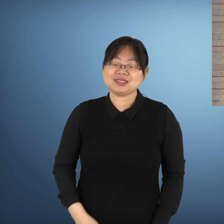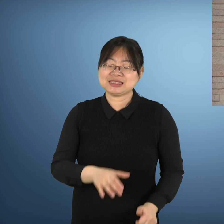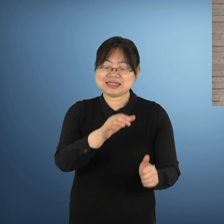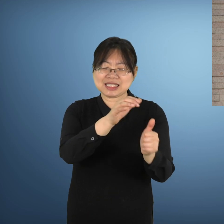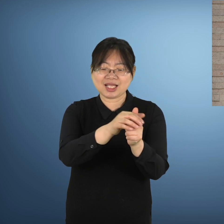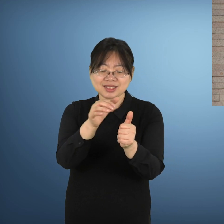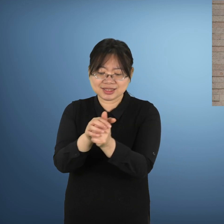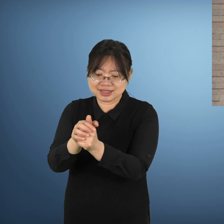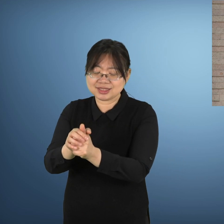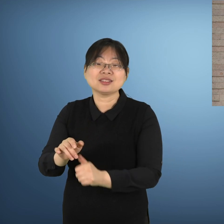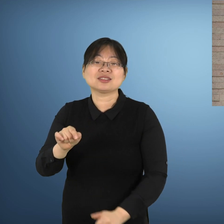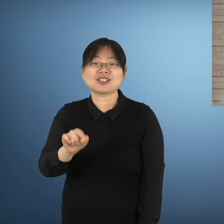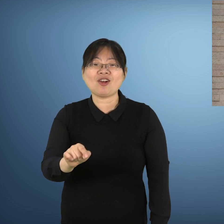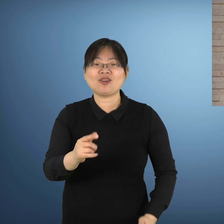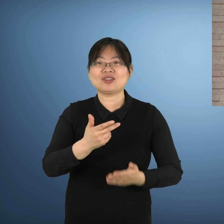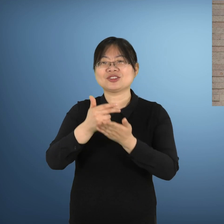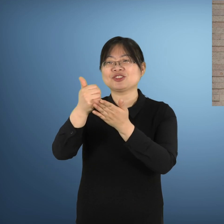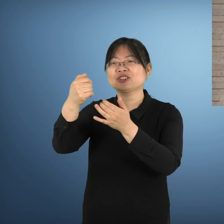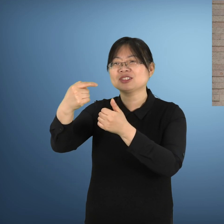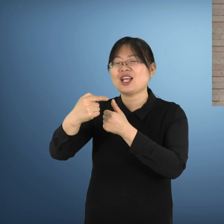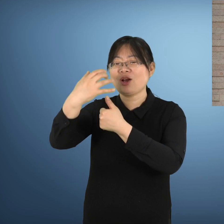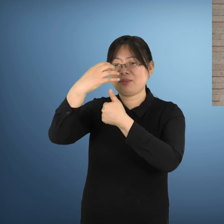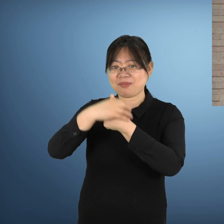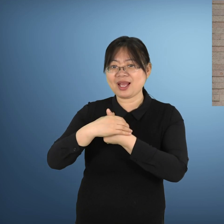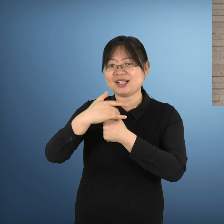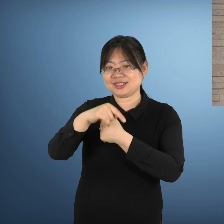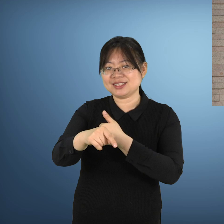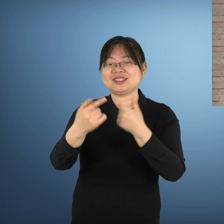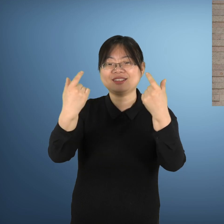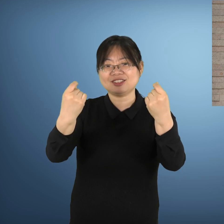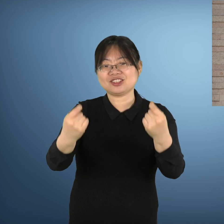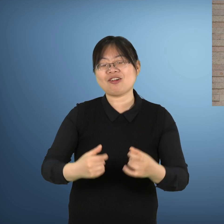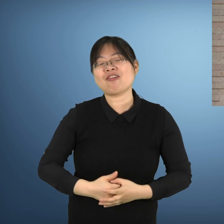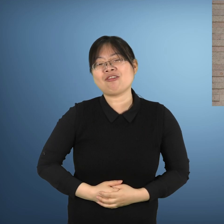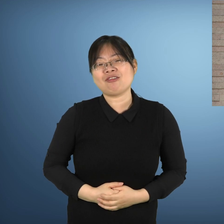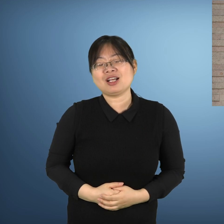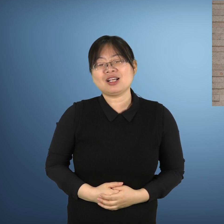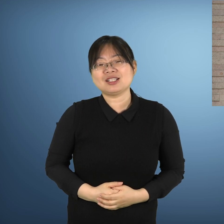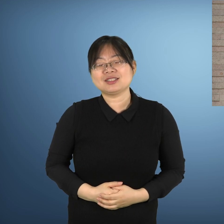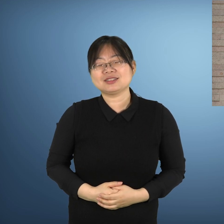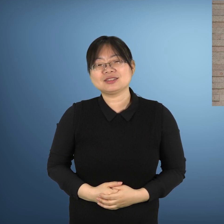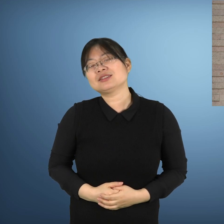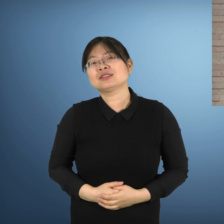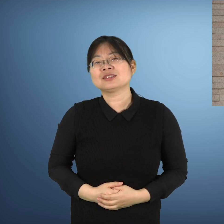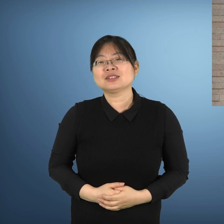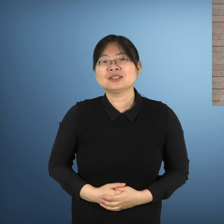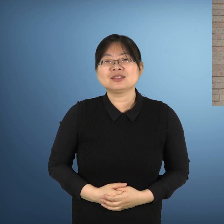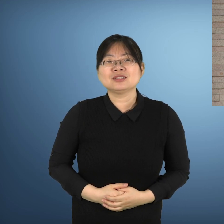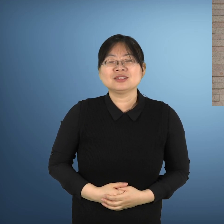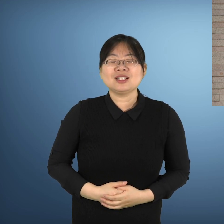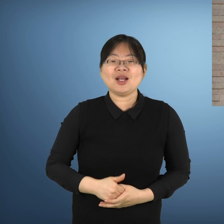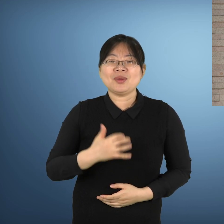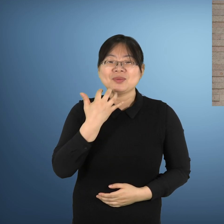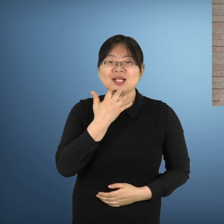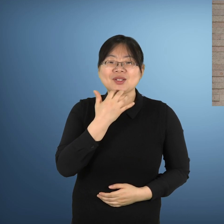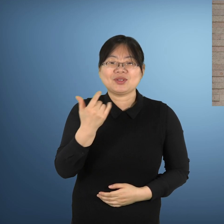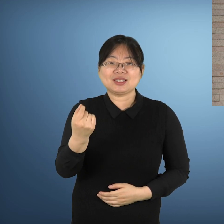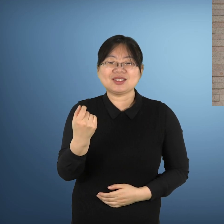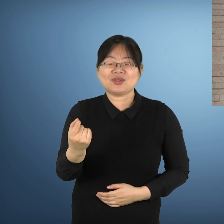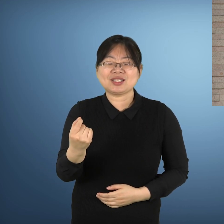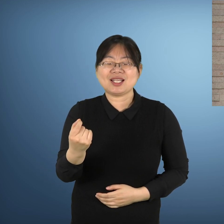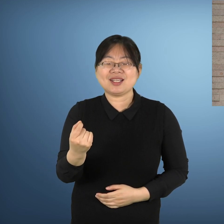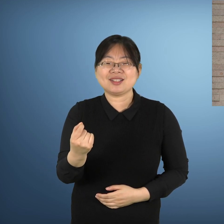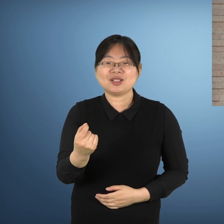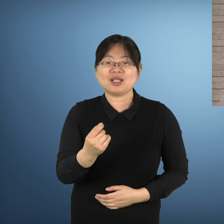사명은 주께서 맡기는 게 사명이에요. 자, 베드로는 그렇게